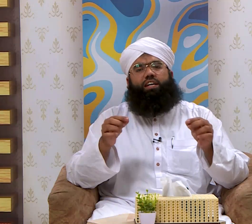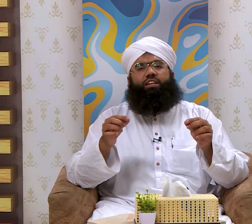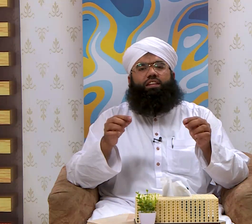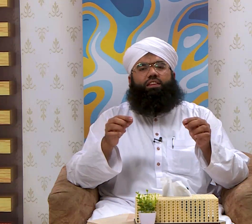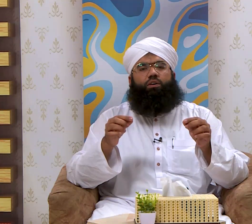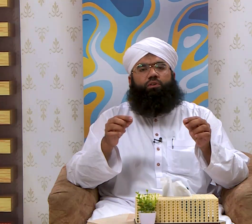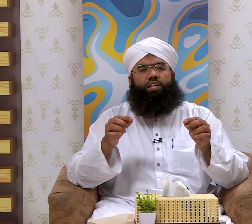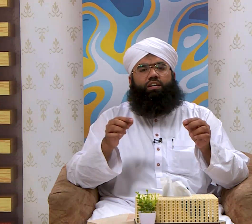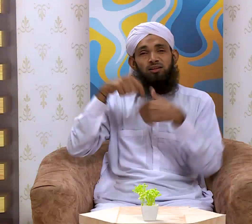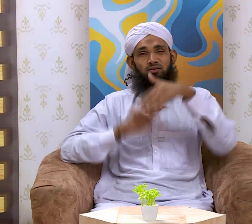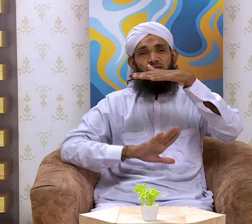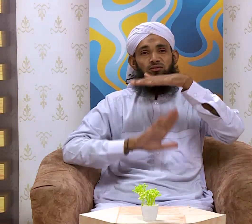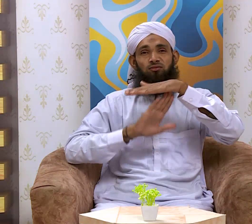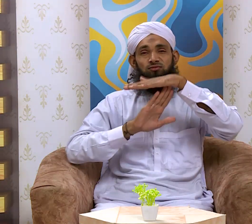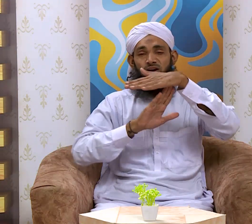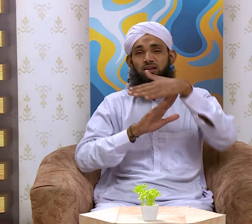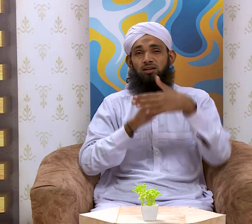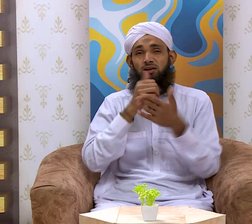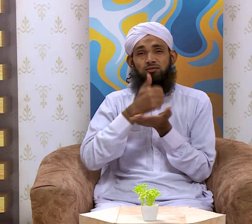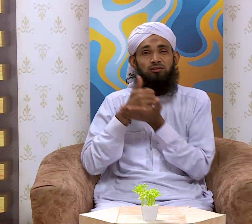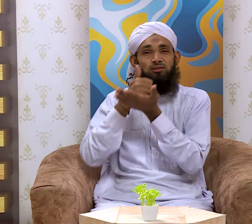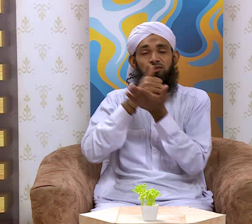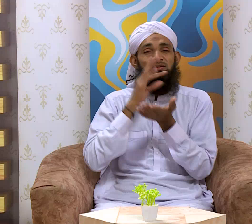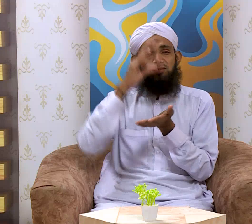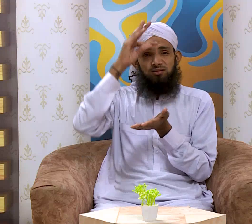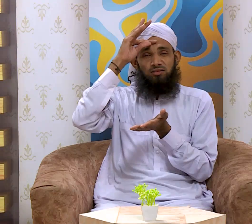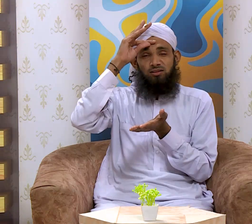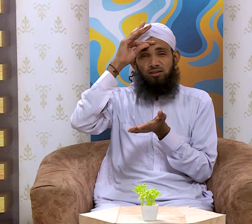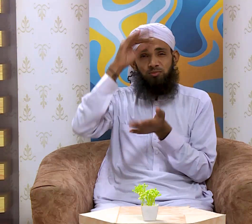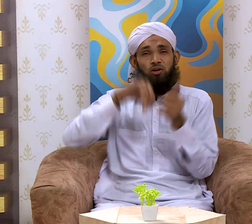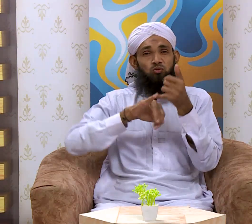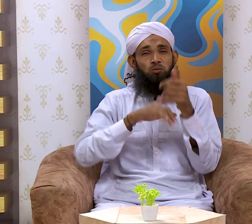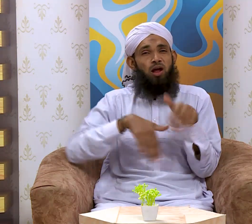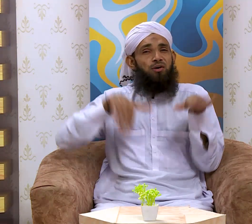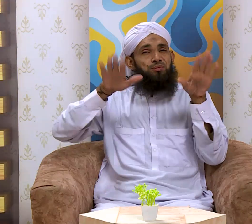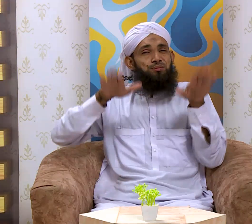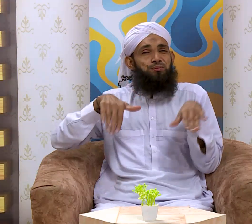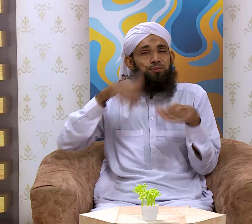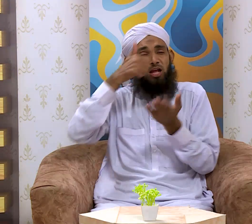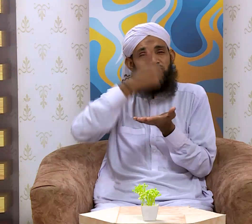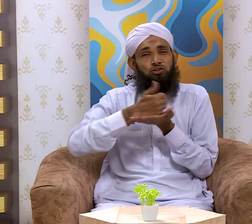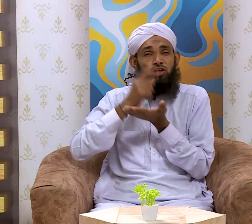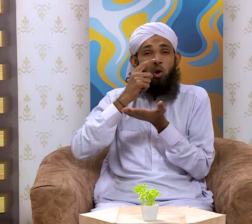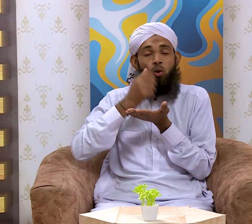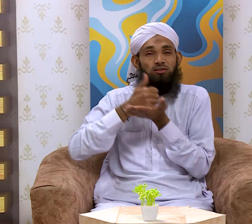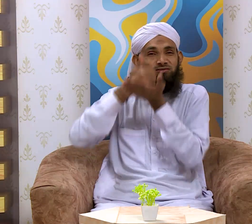رضی اللہ عنہ نے حضرت سلیمان علیہ السلام کی خدمت میں حاضر کر دیا تھا، جس طرح حضرت سلیمان